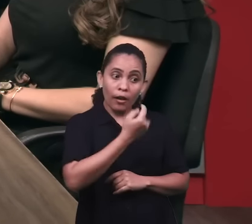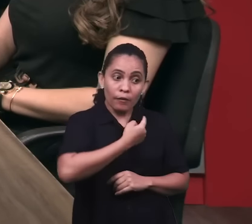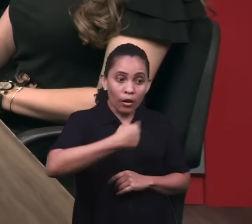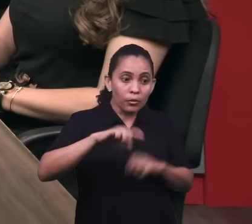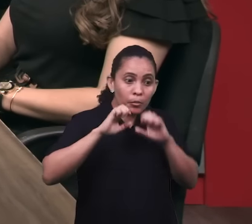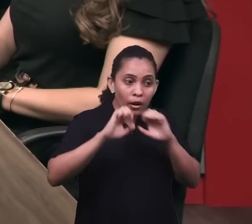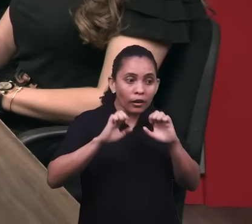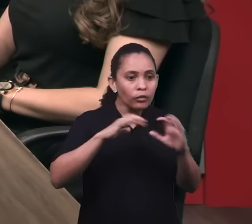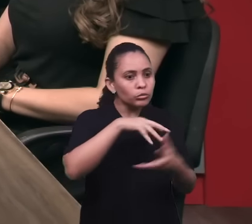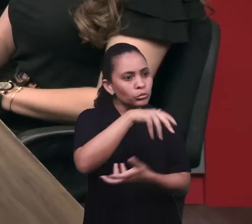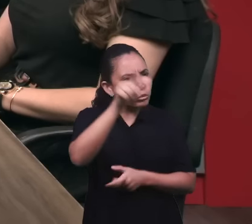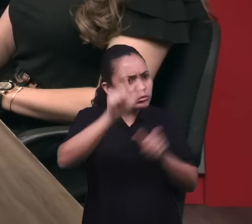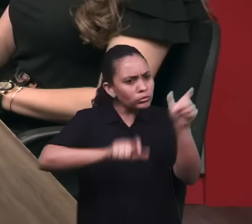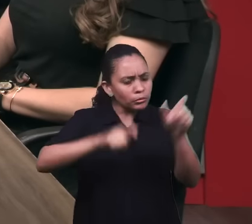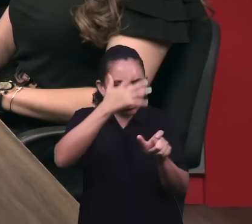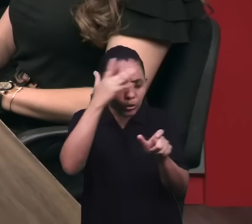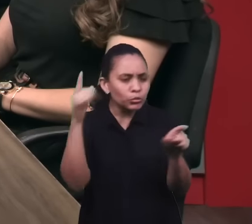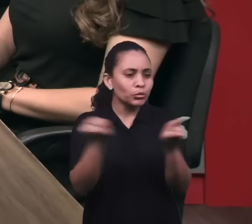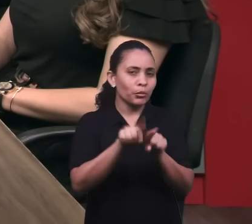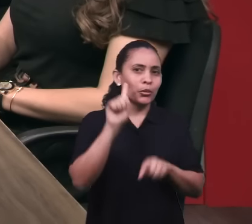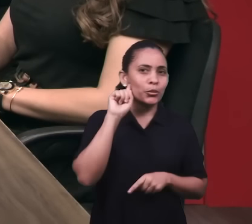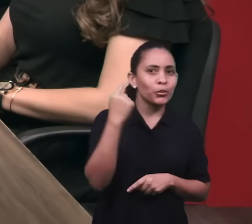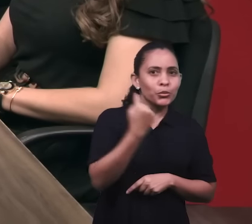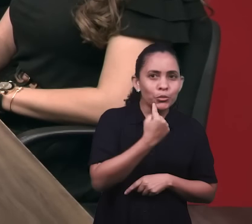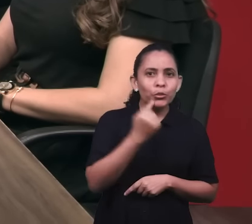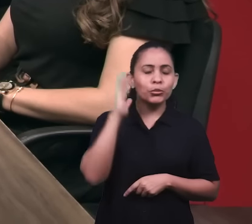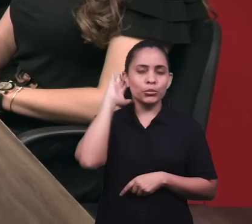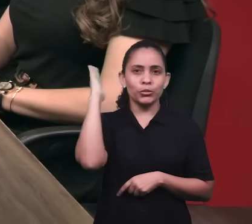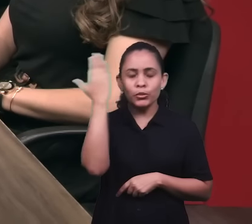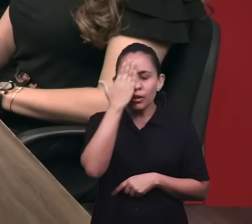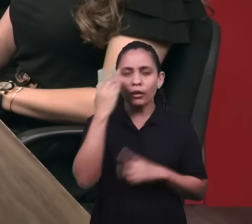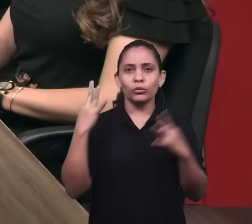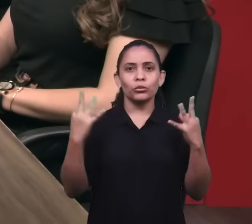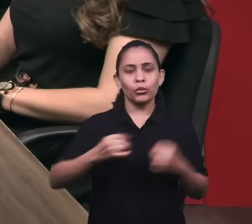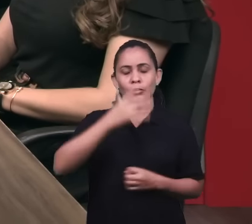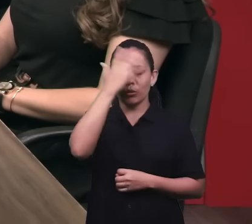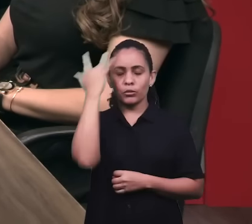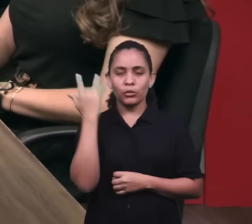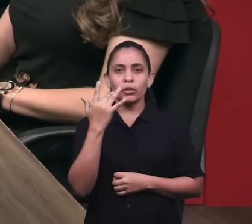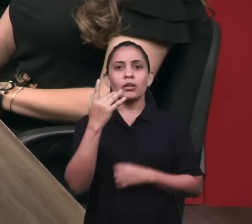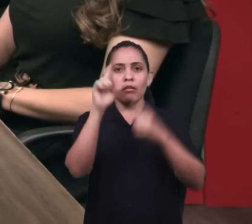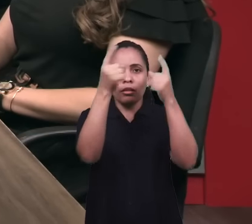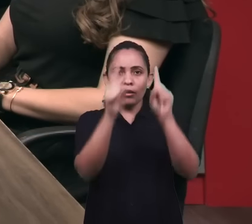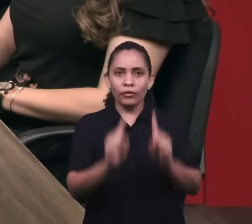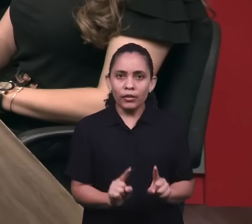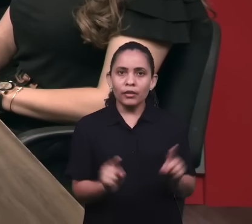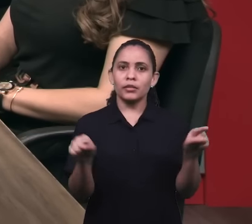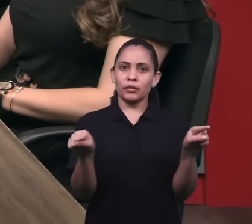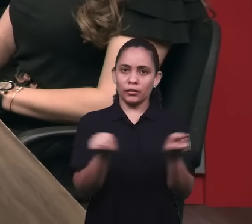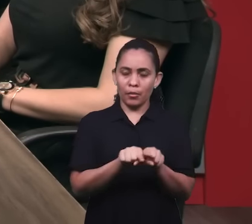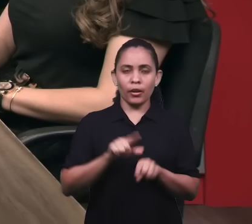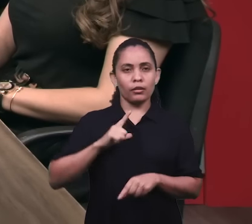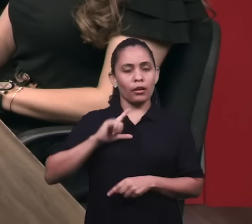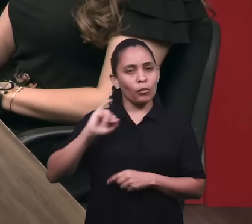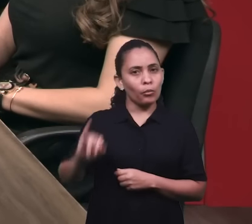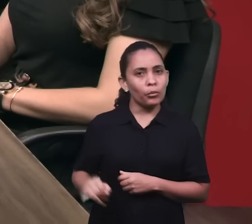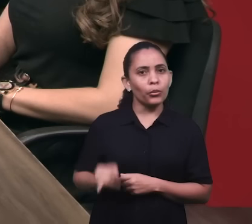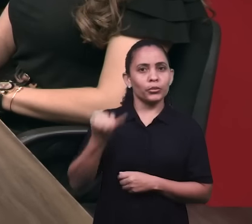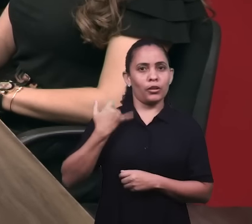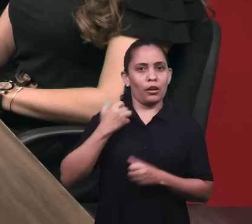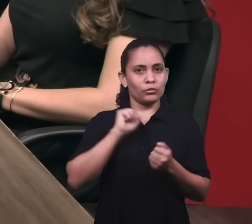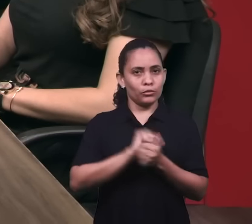toda criatura também está o surdo cego, Exatamente. todas as pessoas com deficiência, todas essas também têm a oportunidade